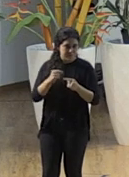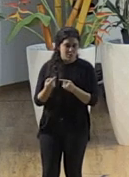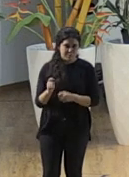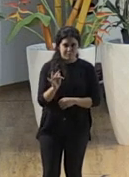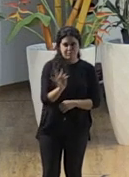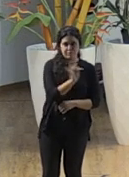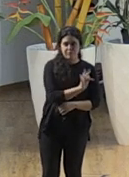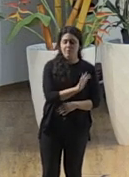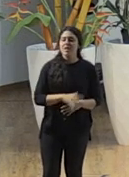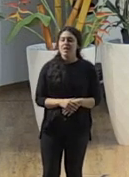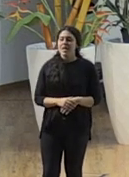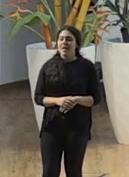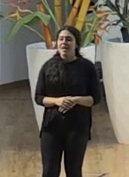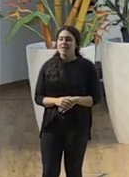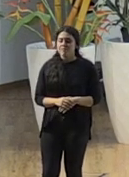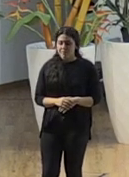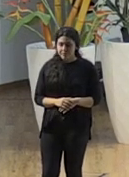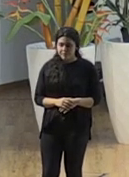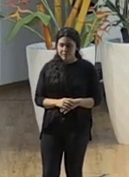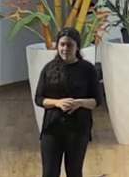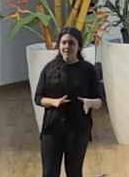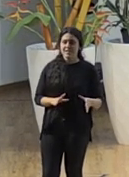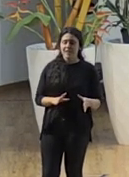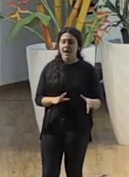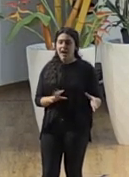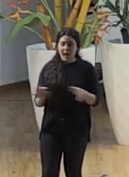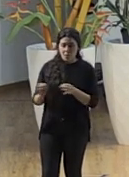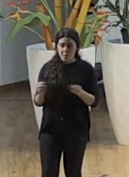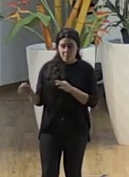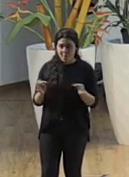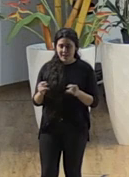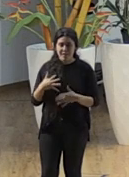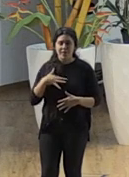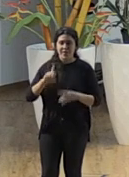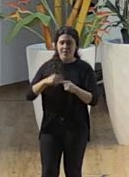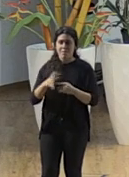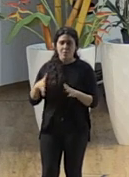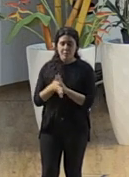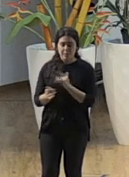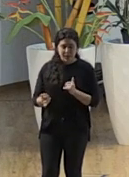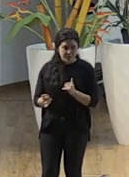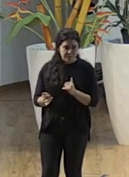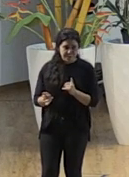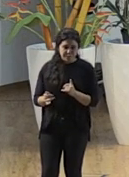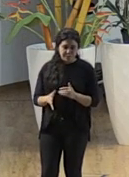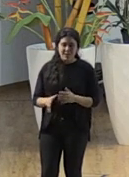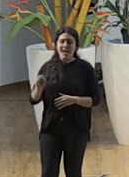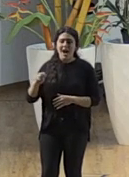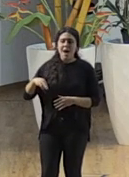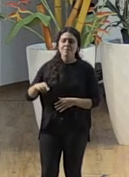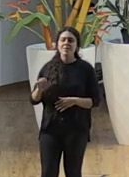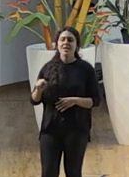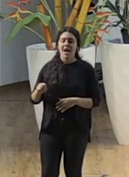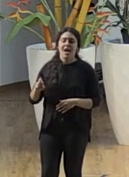esta charla, es, y lanzo un guante, lanzo un guante a la cascada, de la cual formo parte, a la ría, a Enríe,